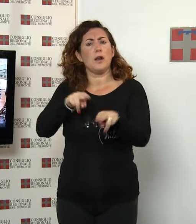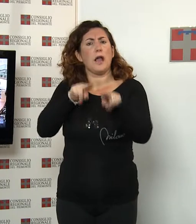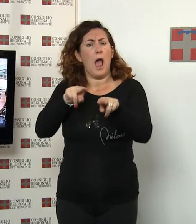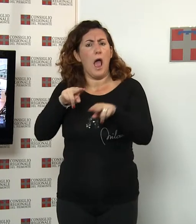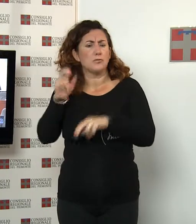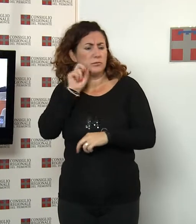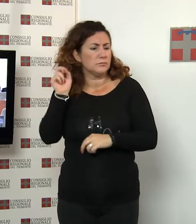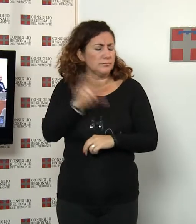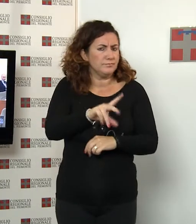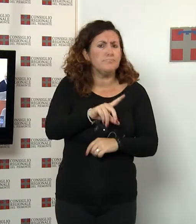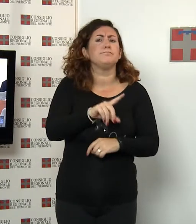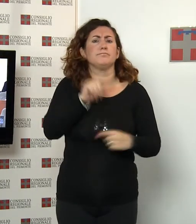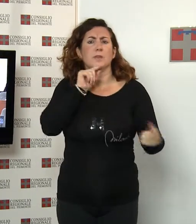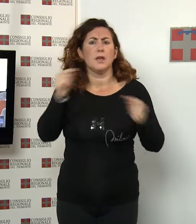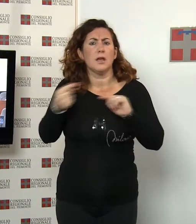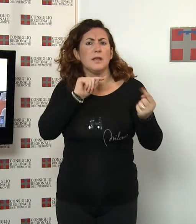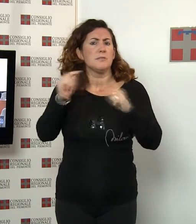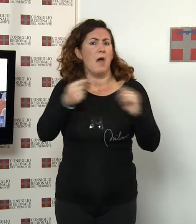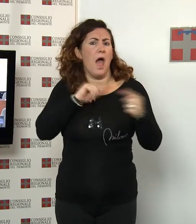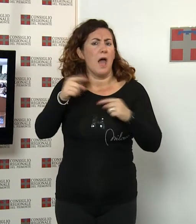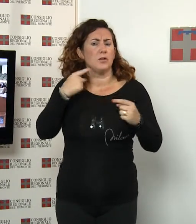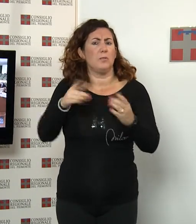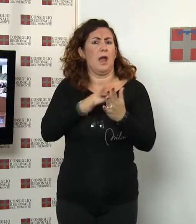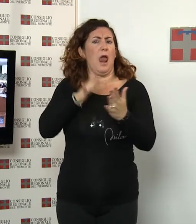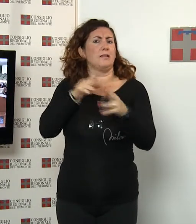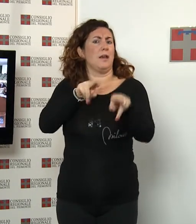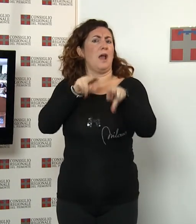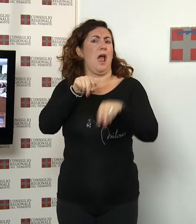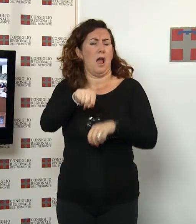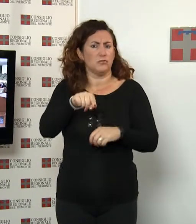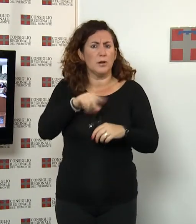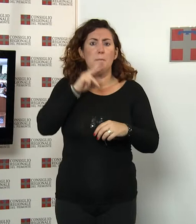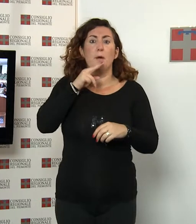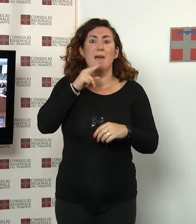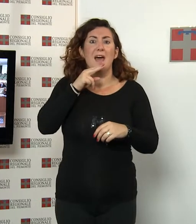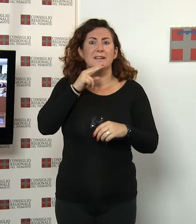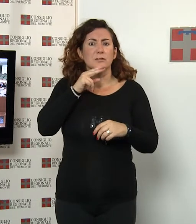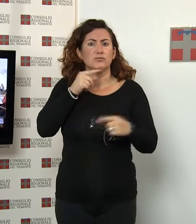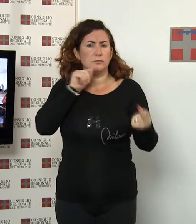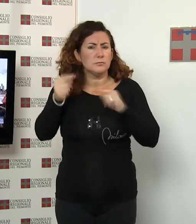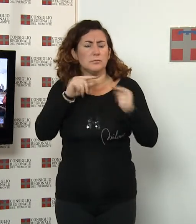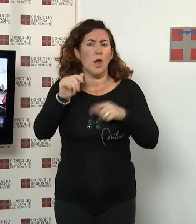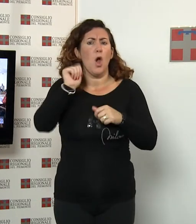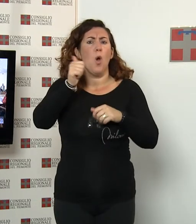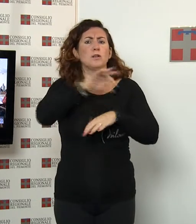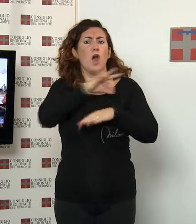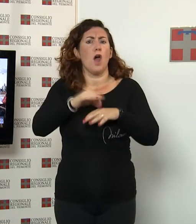dibattito sul calendario venatorio nel pomeriggio esaminato discusso e votato 11 ordini del giorno sulla tav in valle di susa